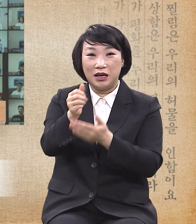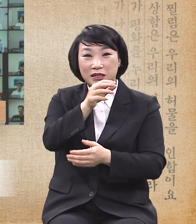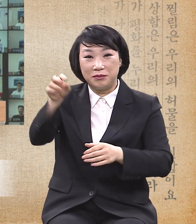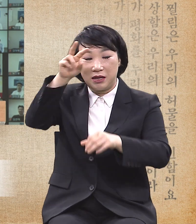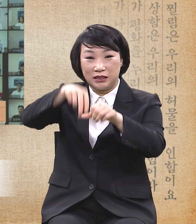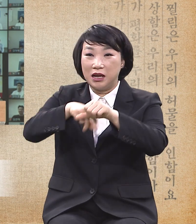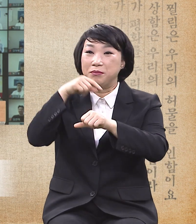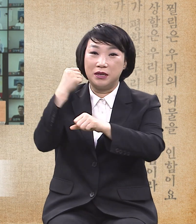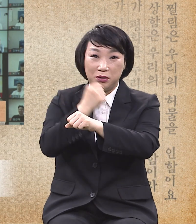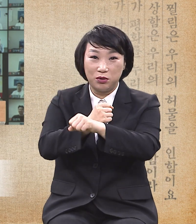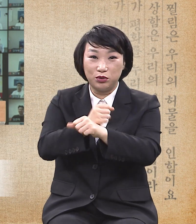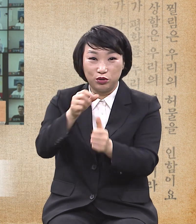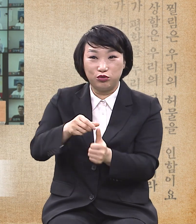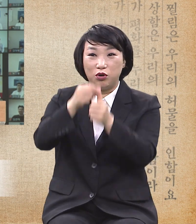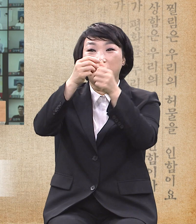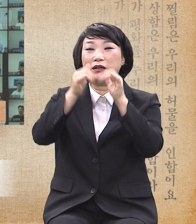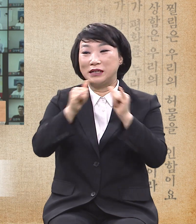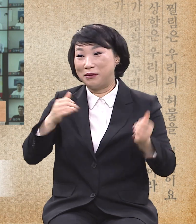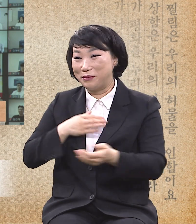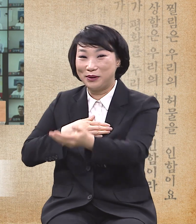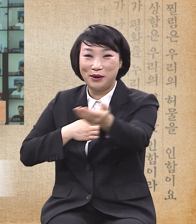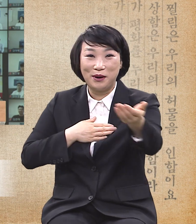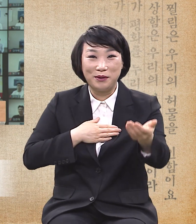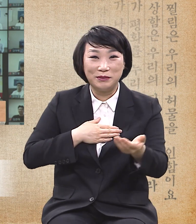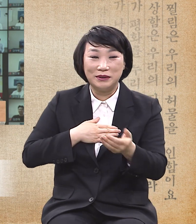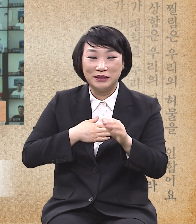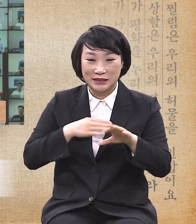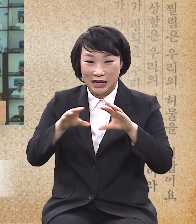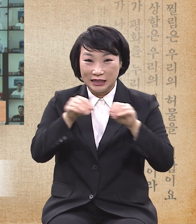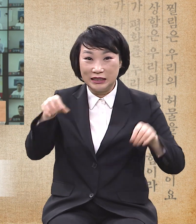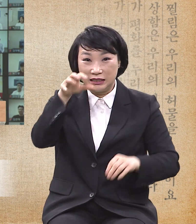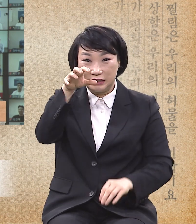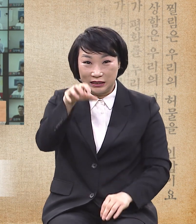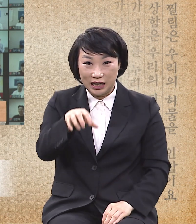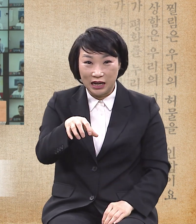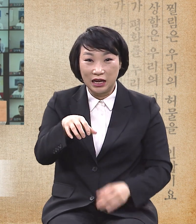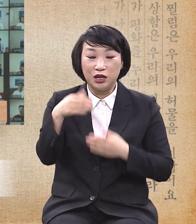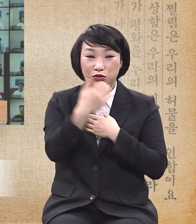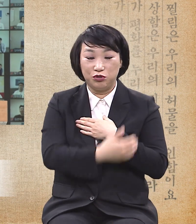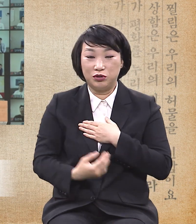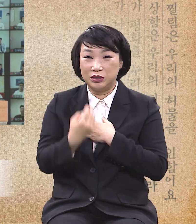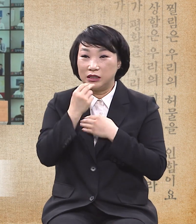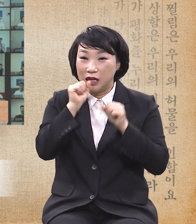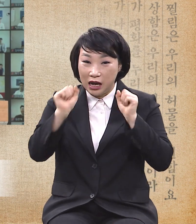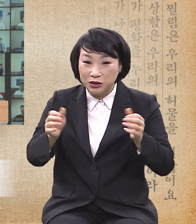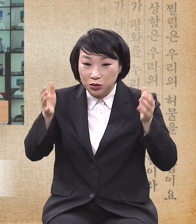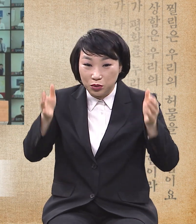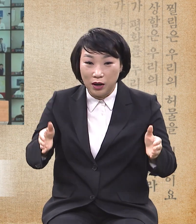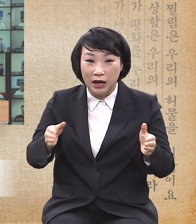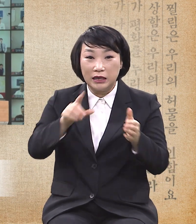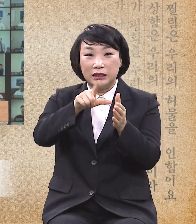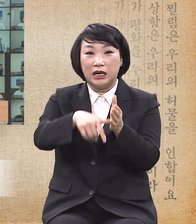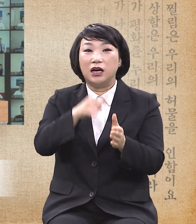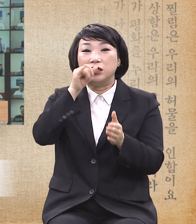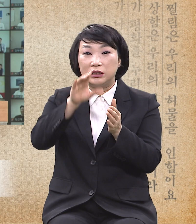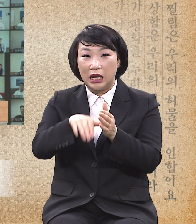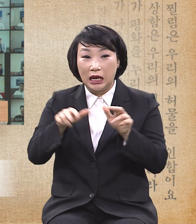피의 공로 구원받은 자들이요, 이 땅에 육신의 삶의 시간이 있을